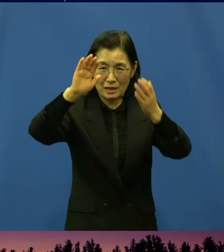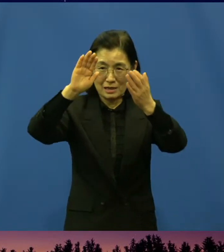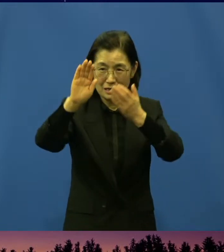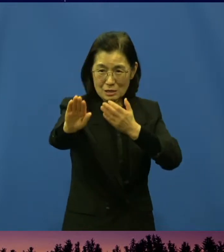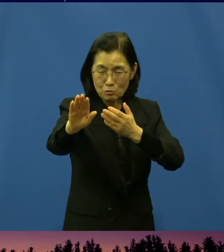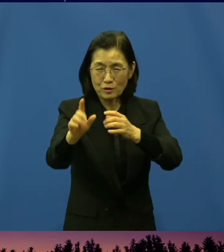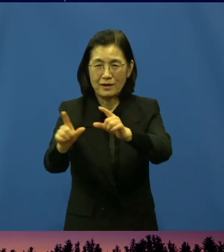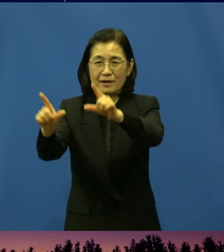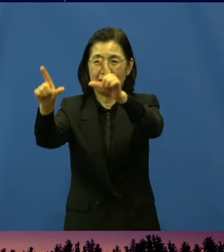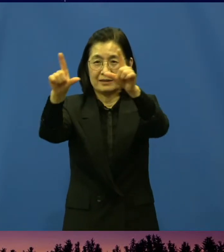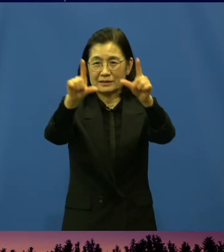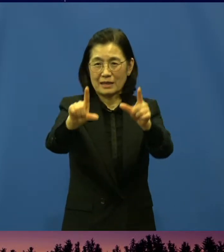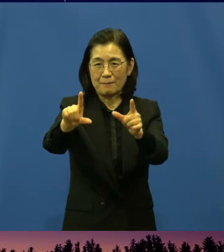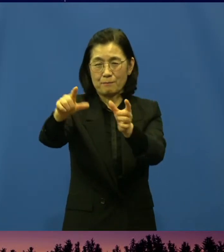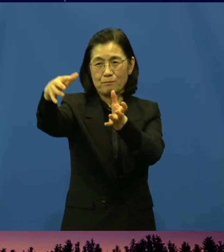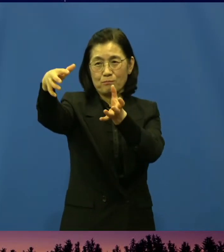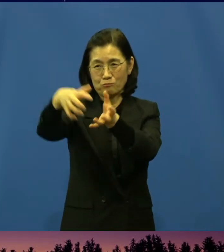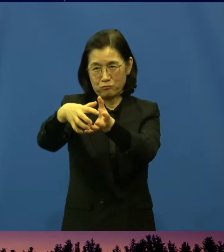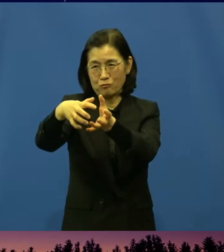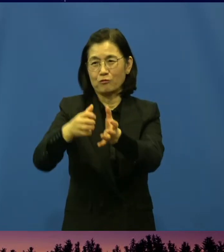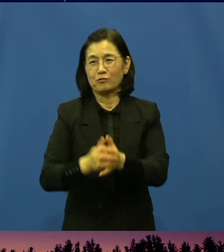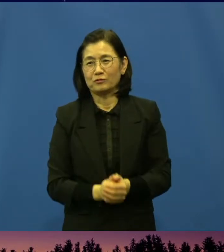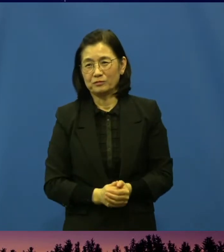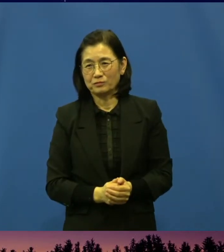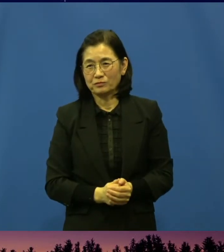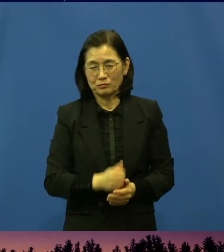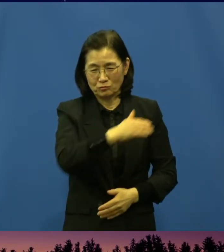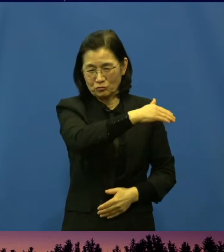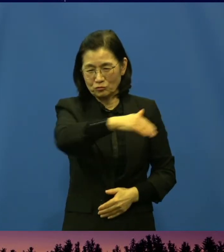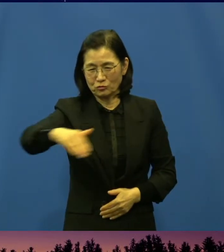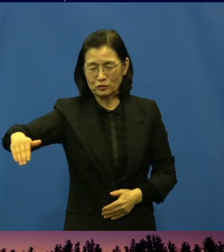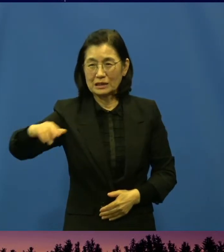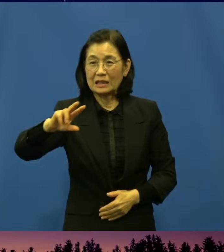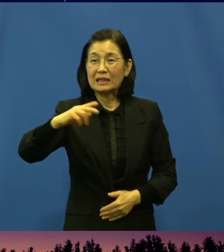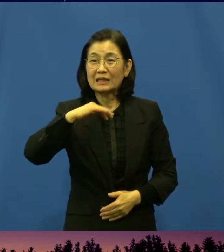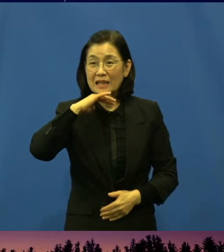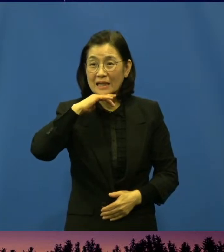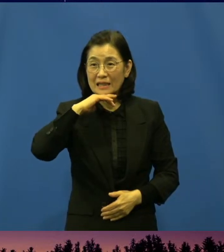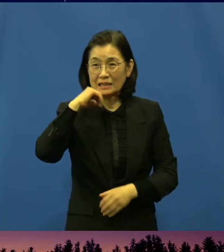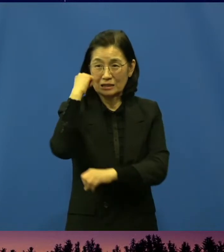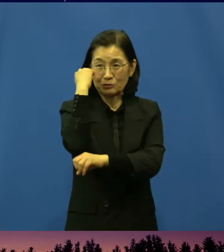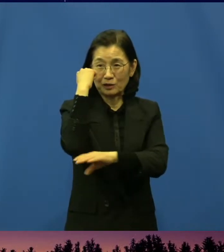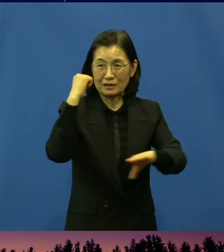그리고 75세부터는 이제 정확하게 카운터가 돼요. 하나님 앞에 카운터가 되는 거예요.